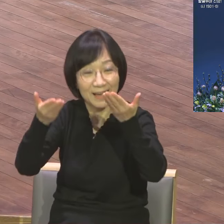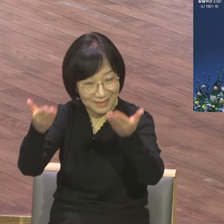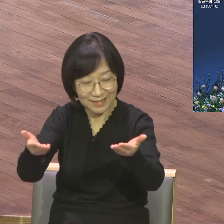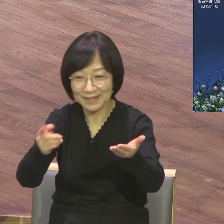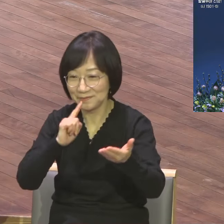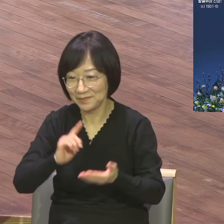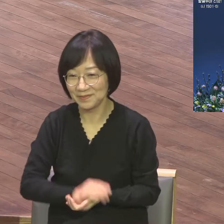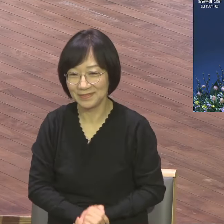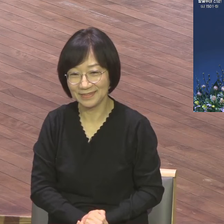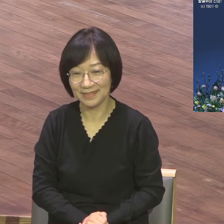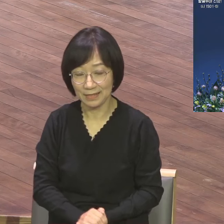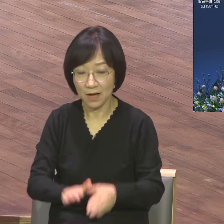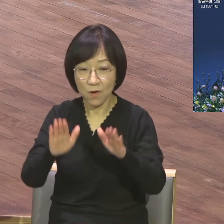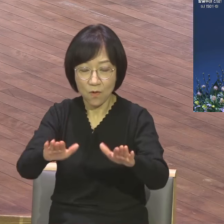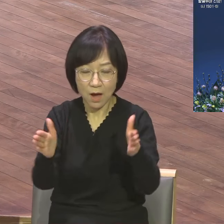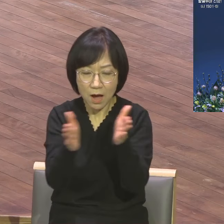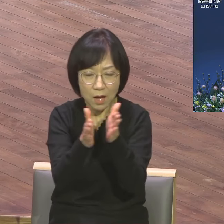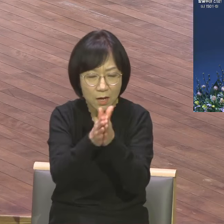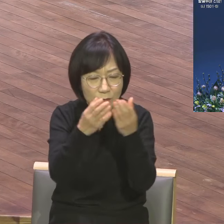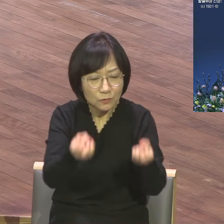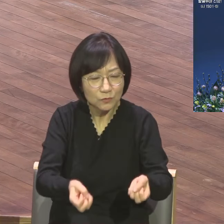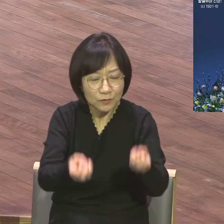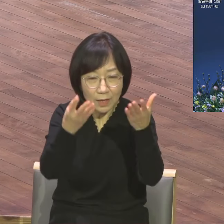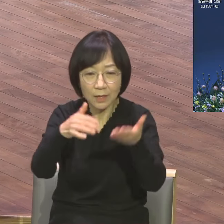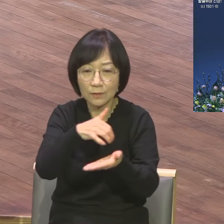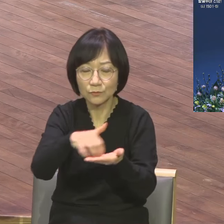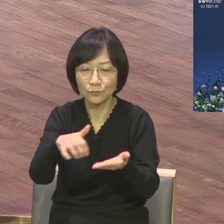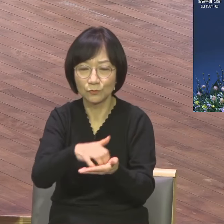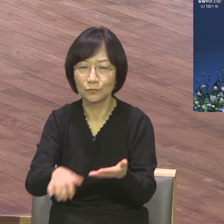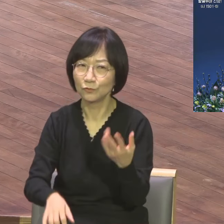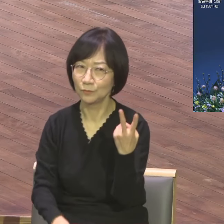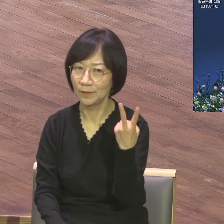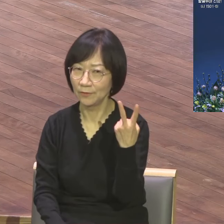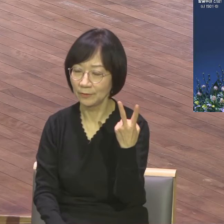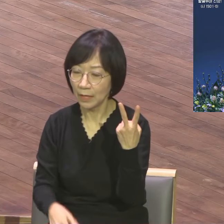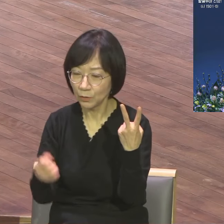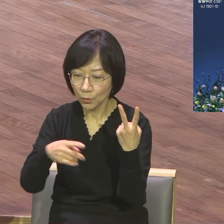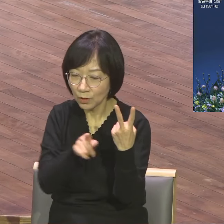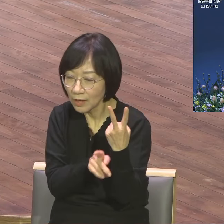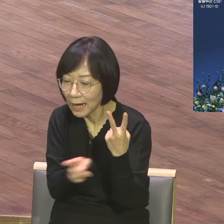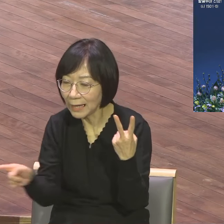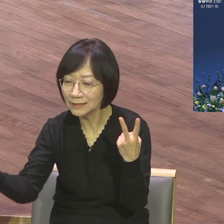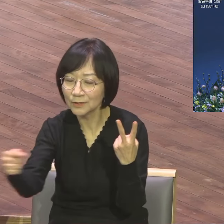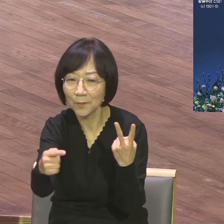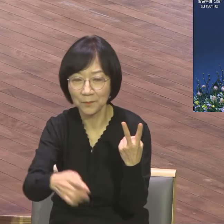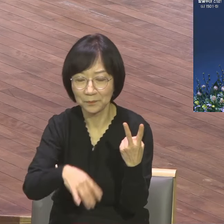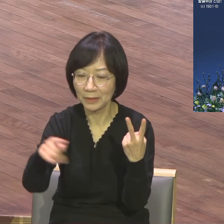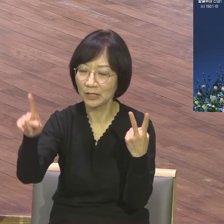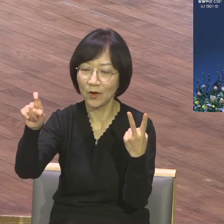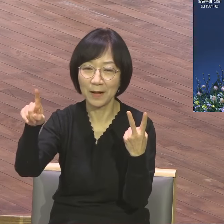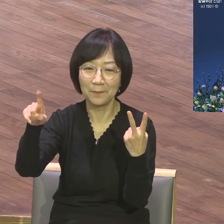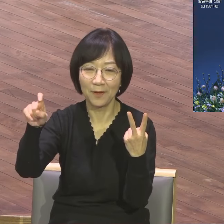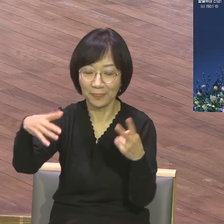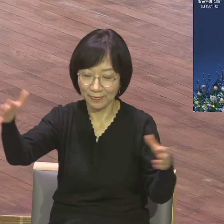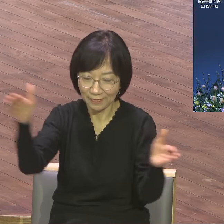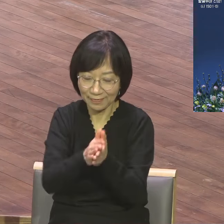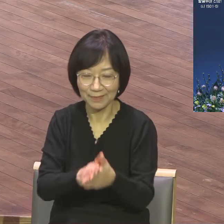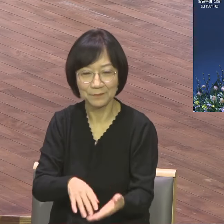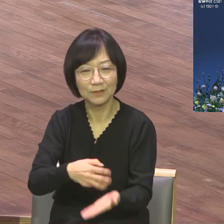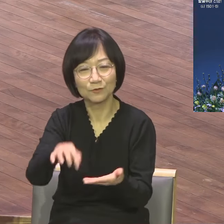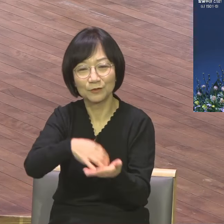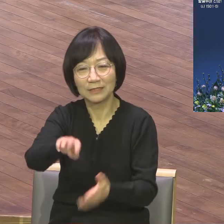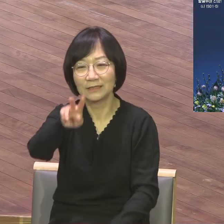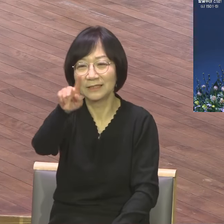오늘 본문에 보니까 할렐루야가 직접적으로 두 번 나오고 간접적으로 11번 나옵니다. 도합 13번이 이 본문에